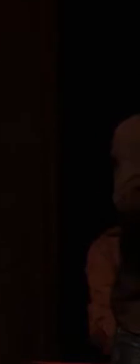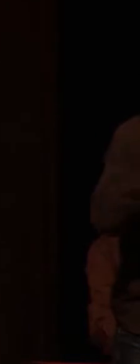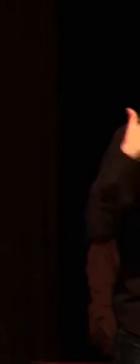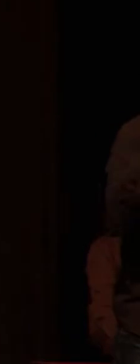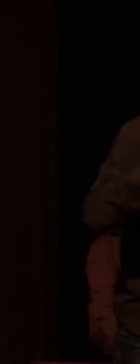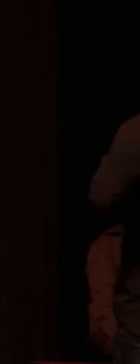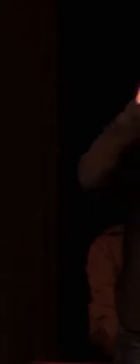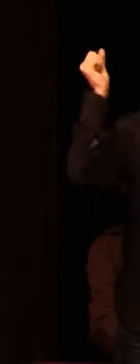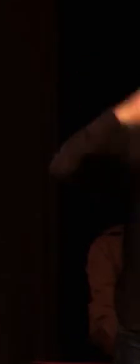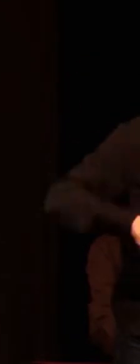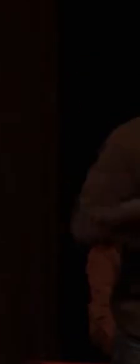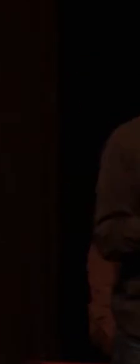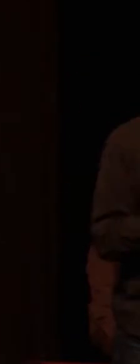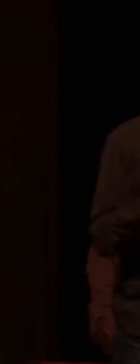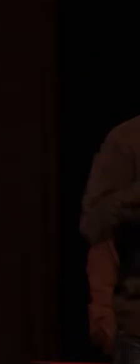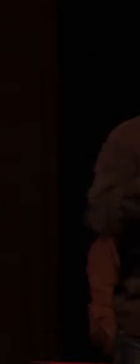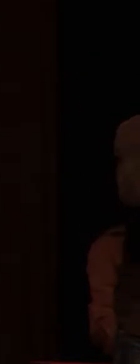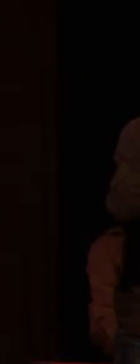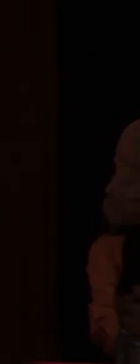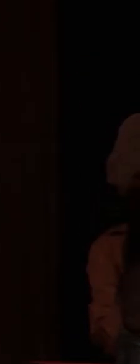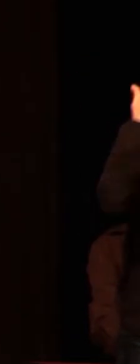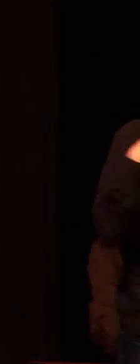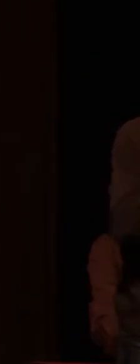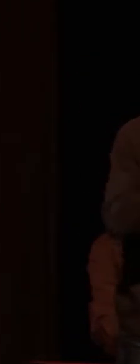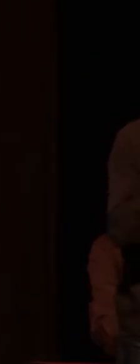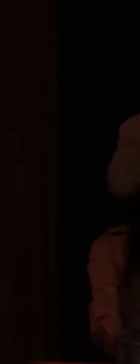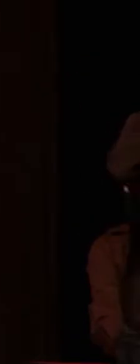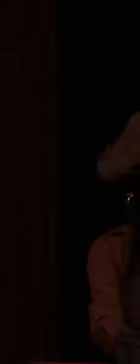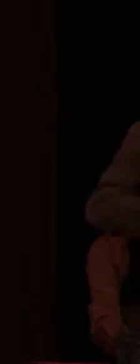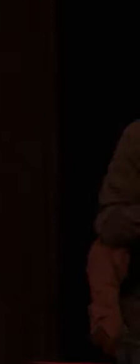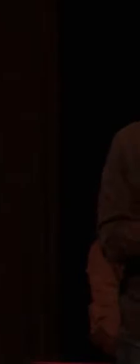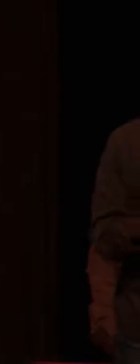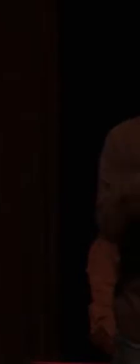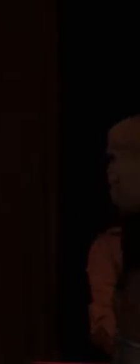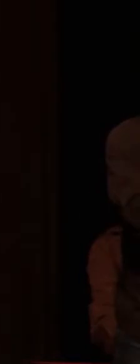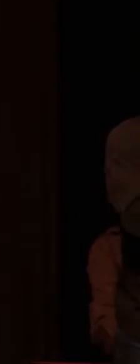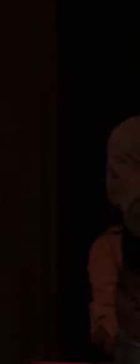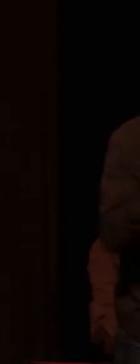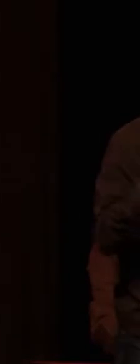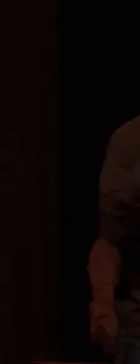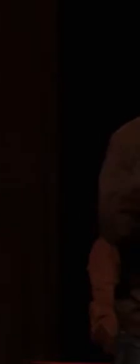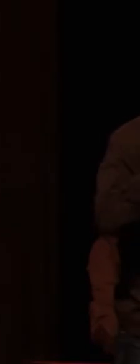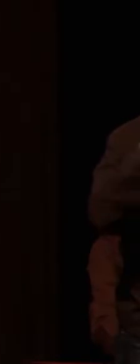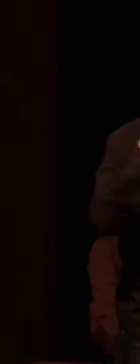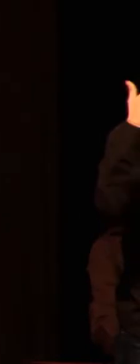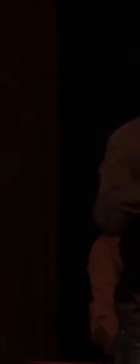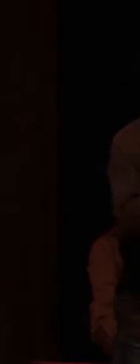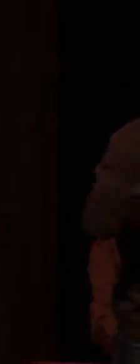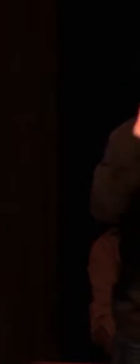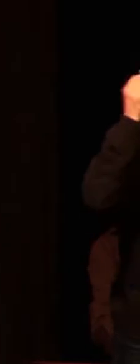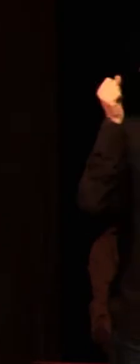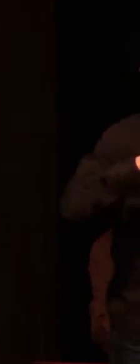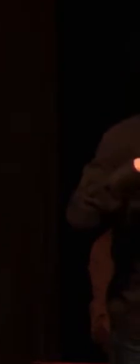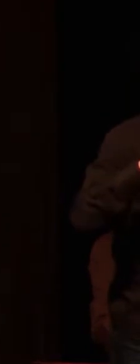dret a decidir, del nostre dret a decidir com a poble. Una Constitució on la participació ciutadana en la presa de